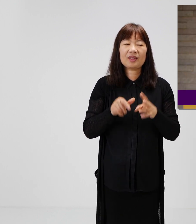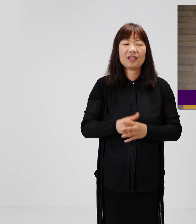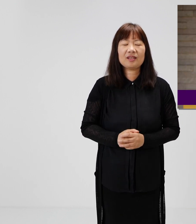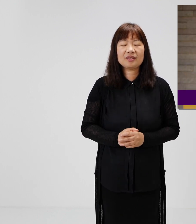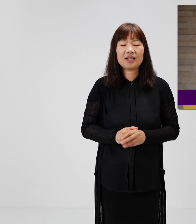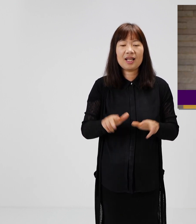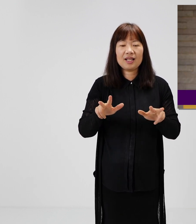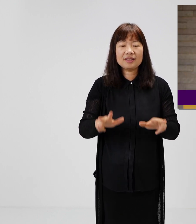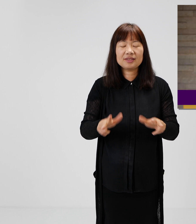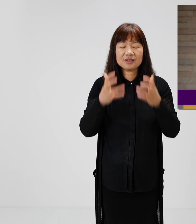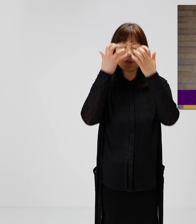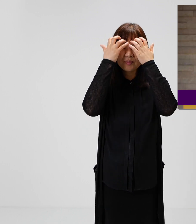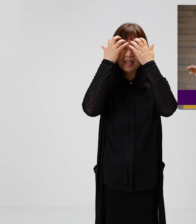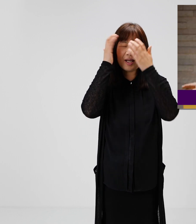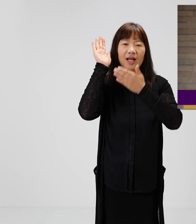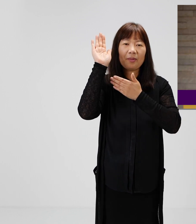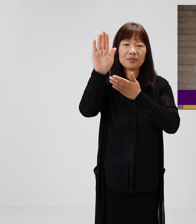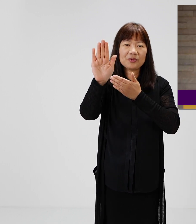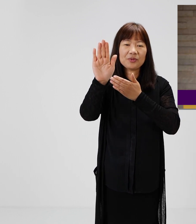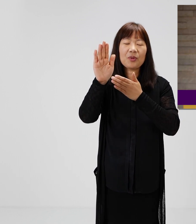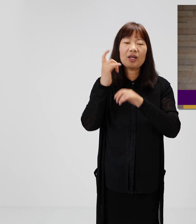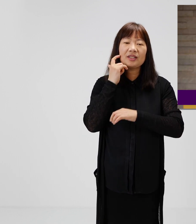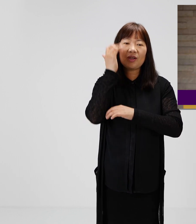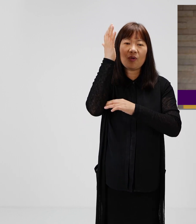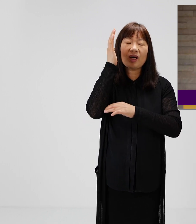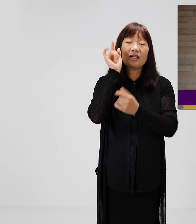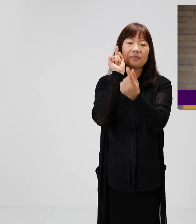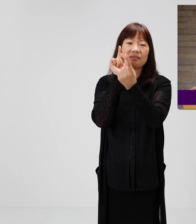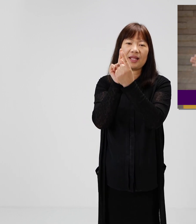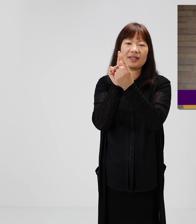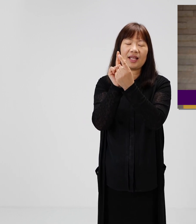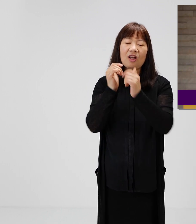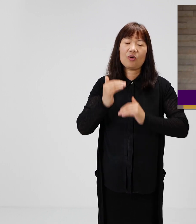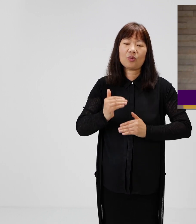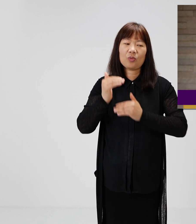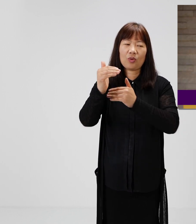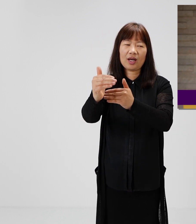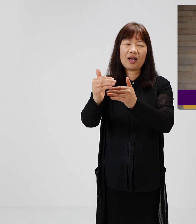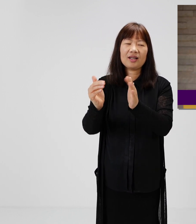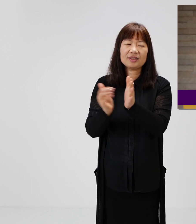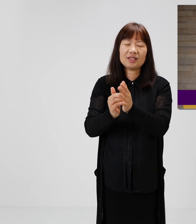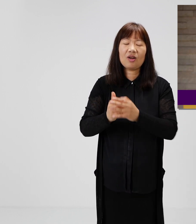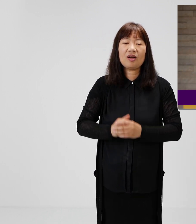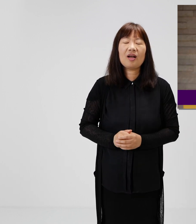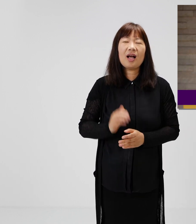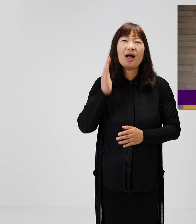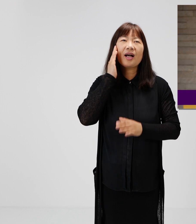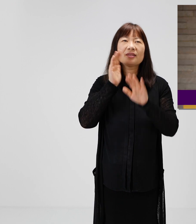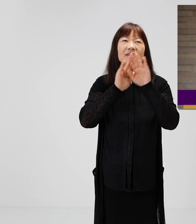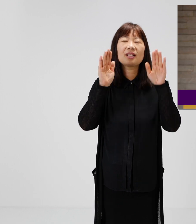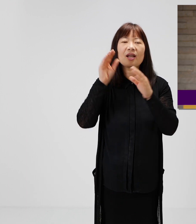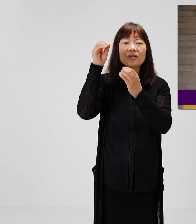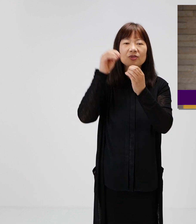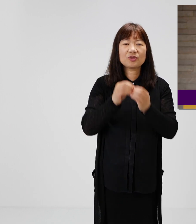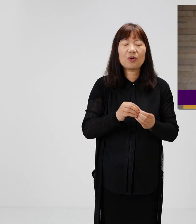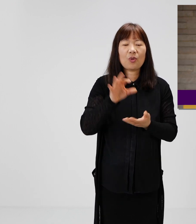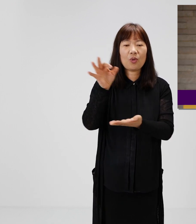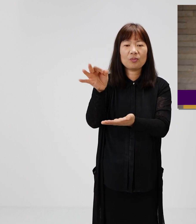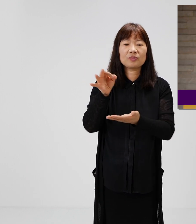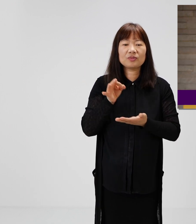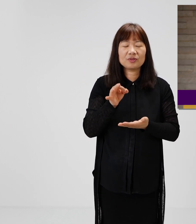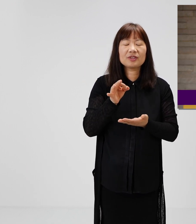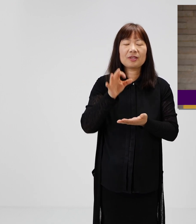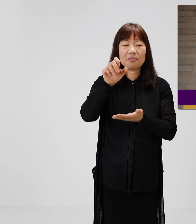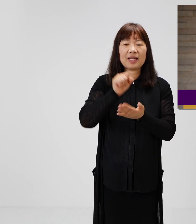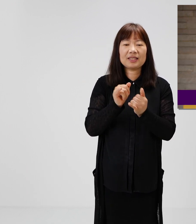시작. 지금의 고난은 영광에 이르기 위한 과정이다. 우리가 하늘의 유업을 이룰 상속자라는